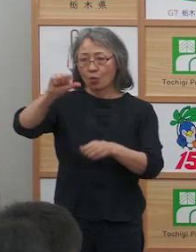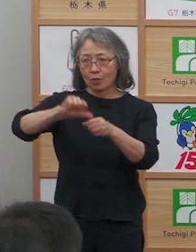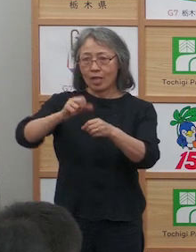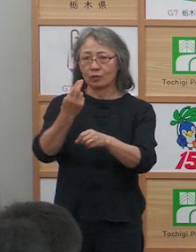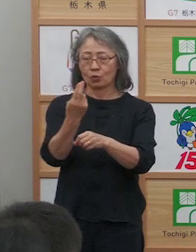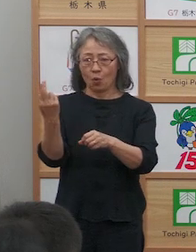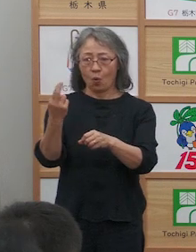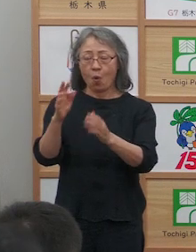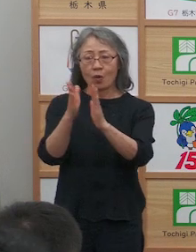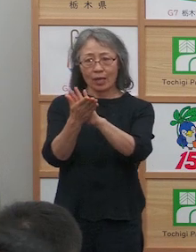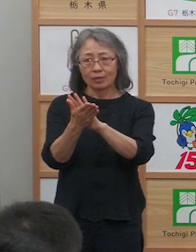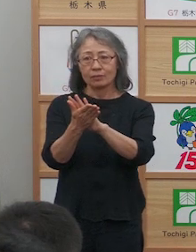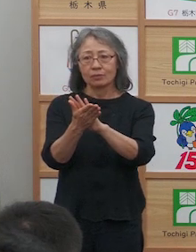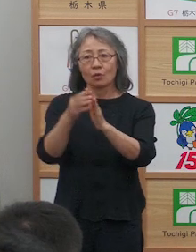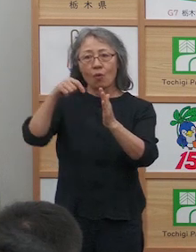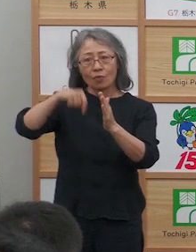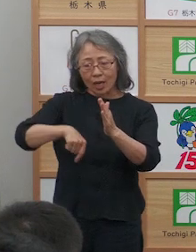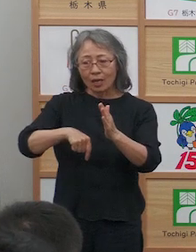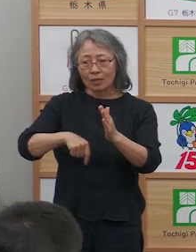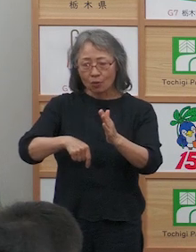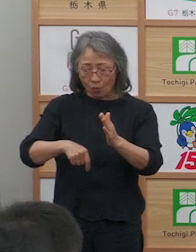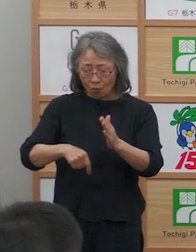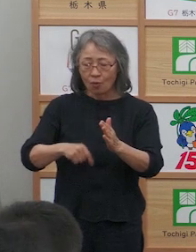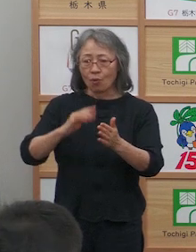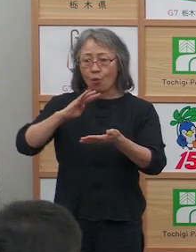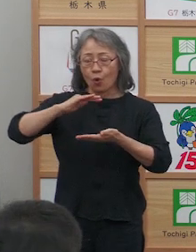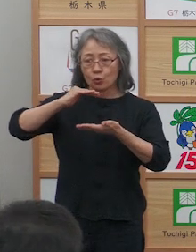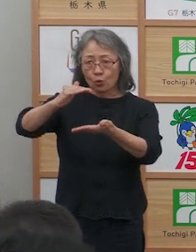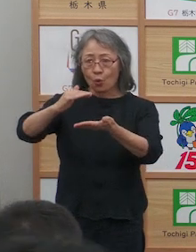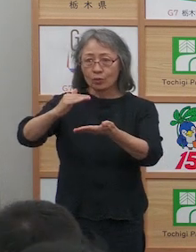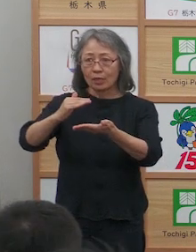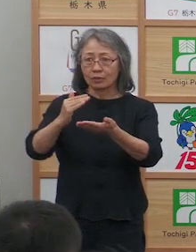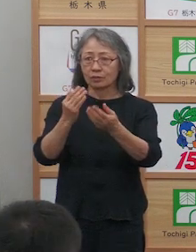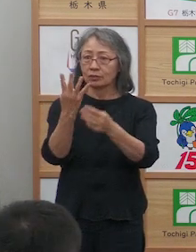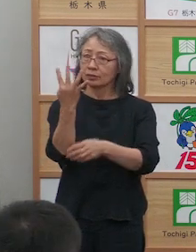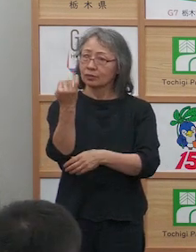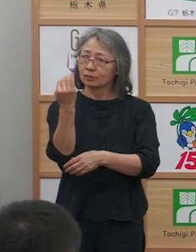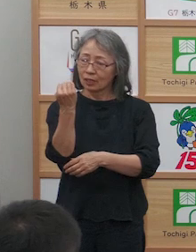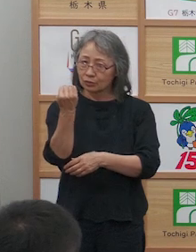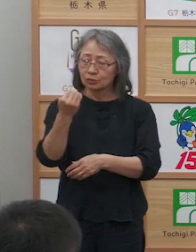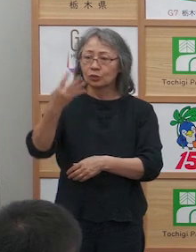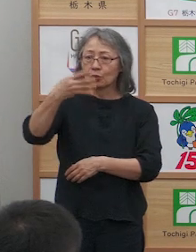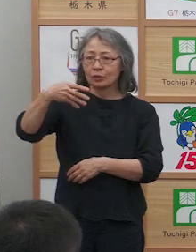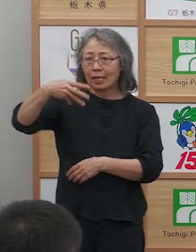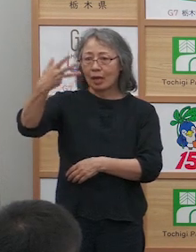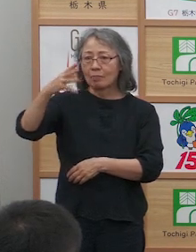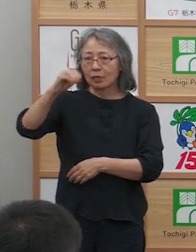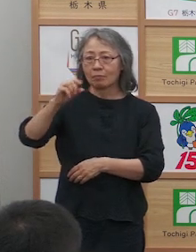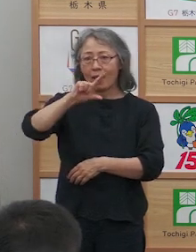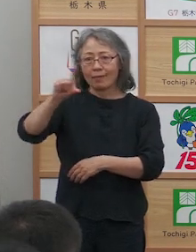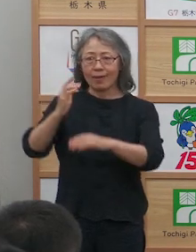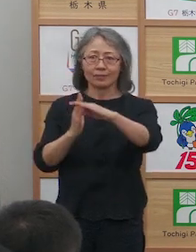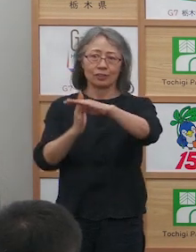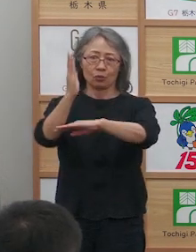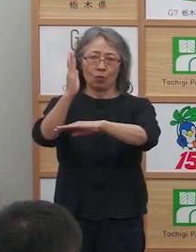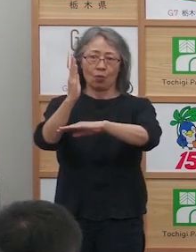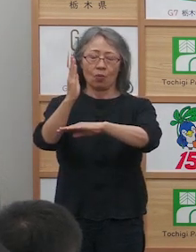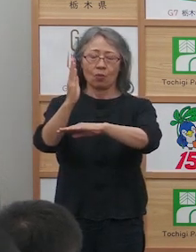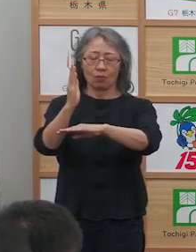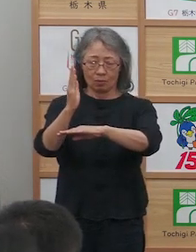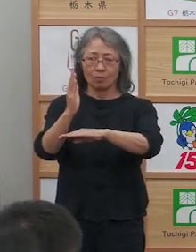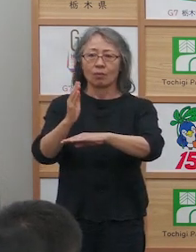の県における調達目標額を4800万円以上と